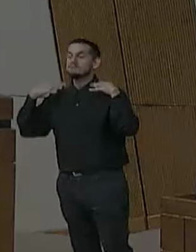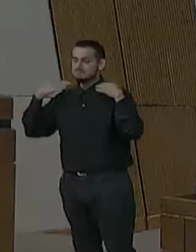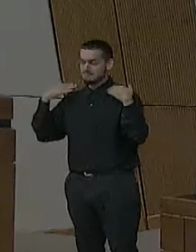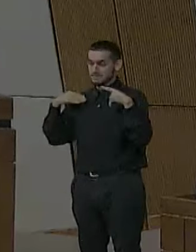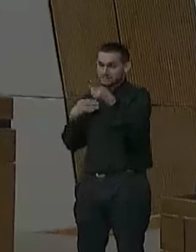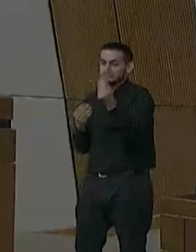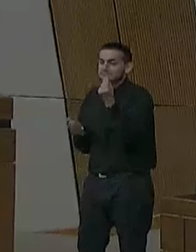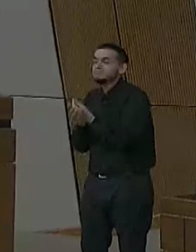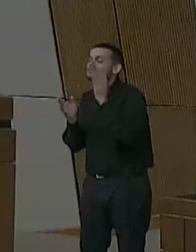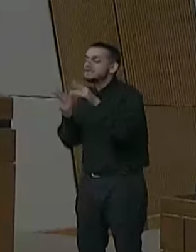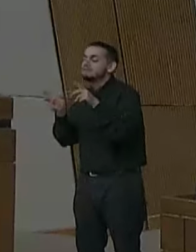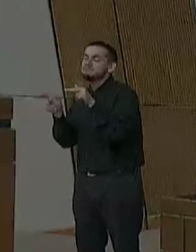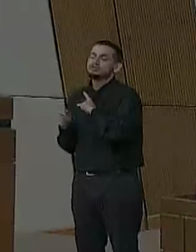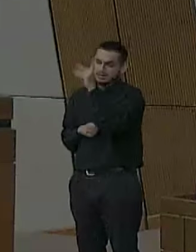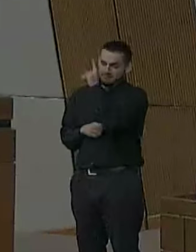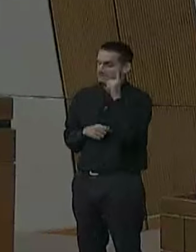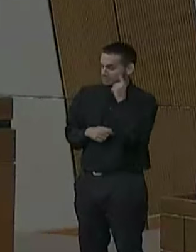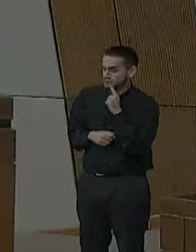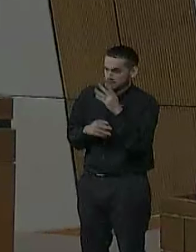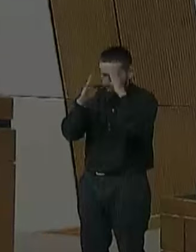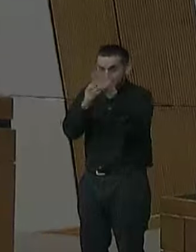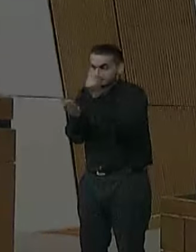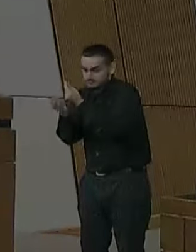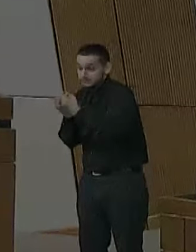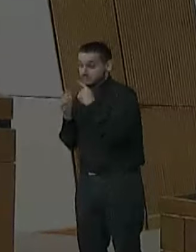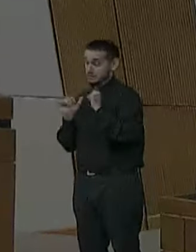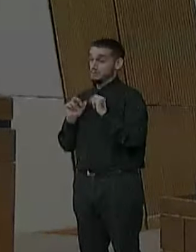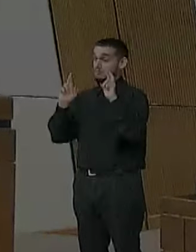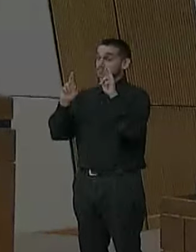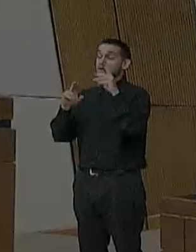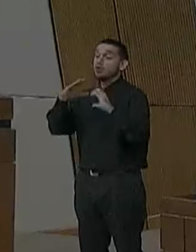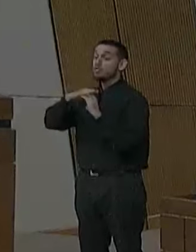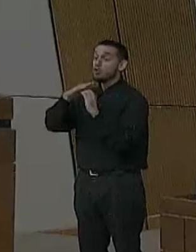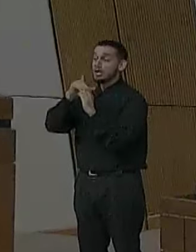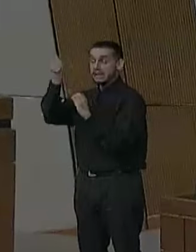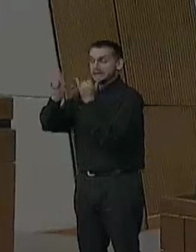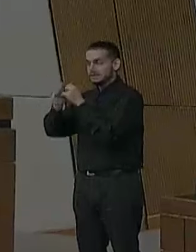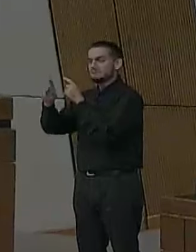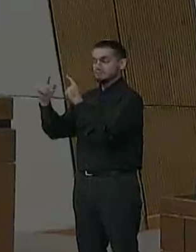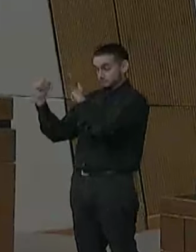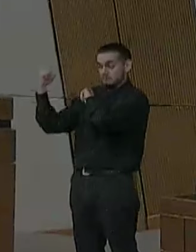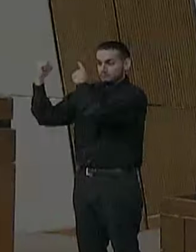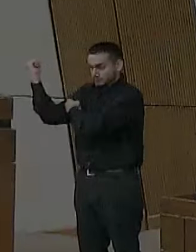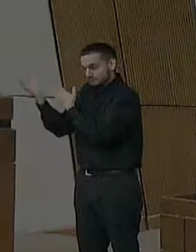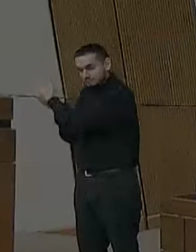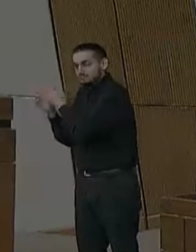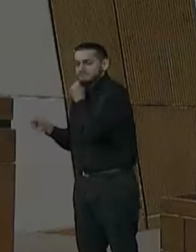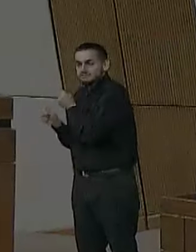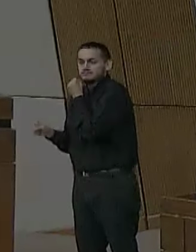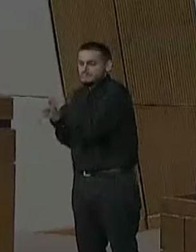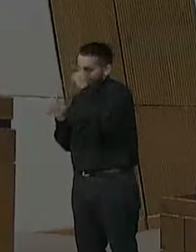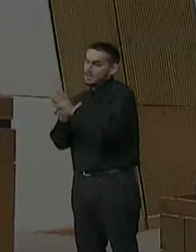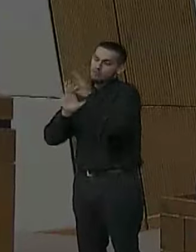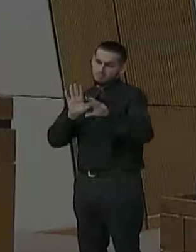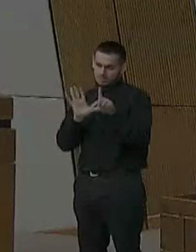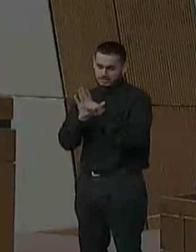Entonces, agradecer siempre también ese acompañamiento y obviamente que esperamos que la CONADIS también tenga toda esa fuerza que creo que va a ser fundamental, ¿verdad?